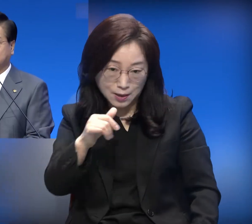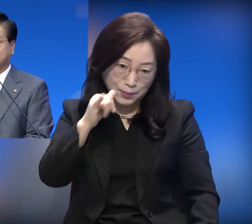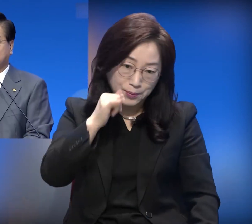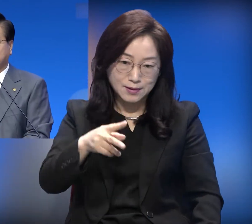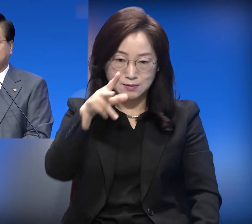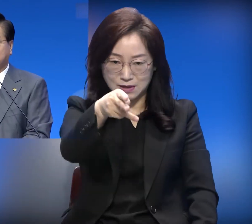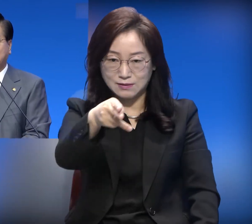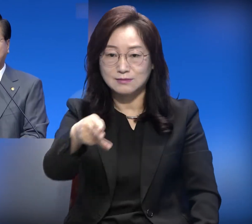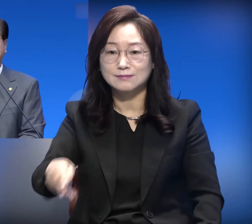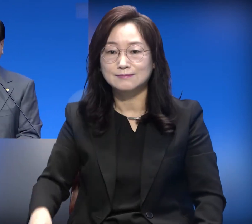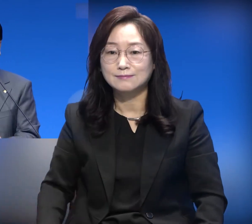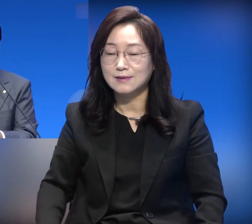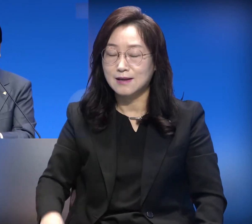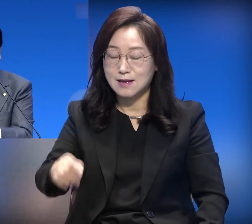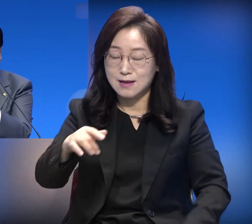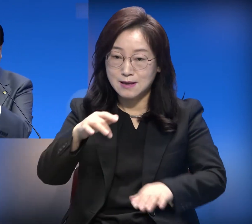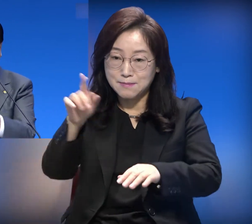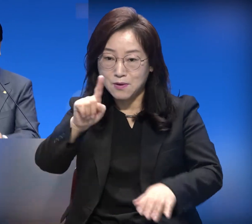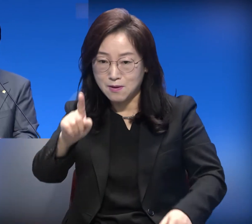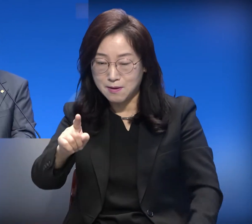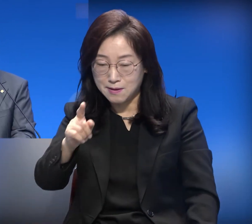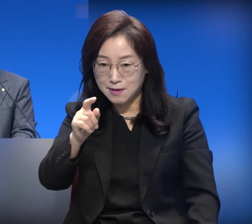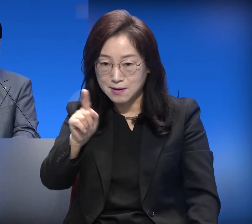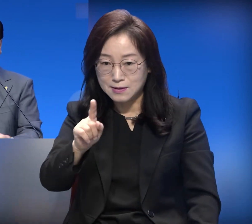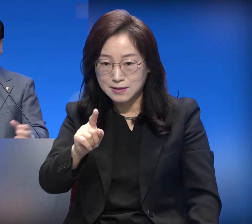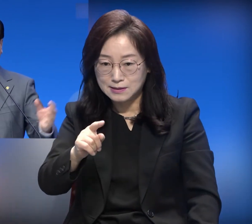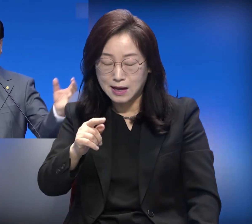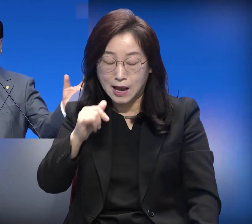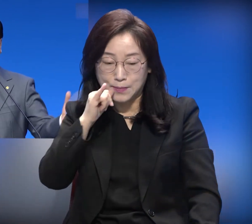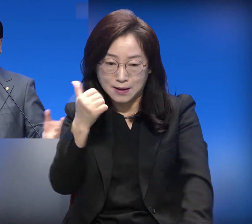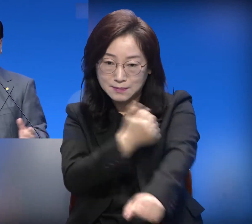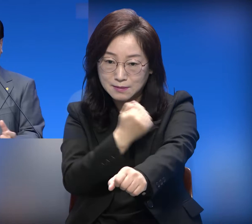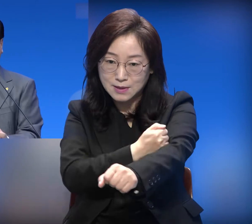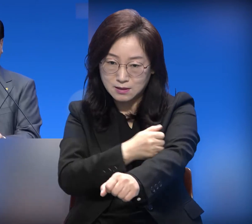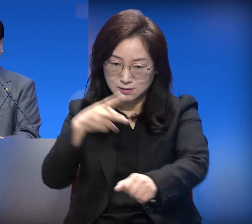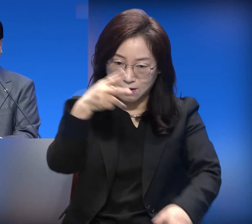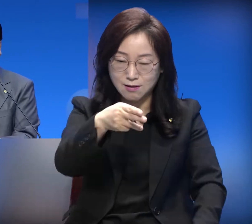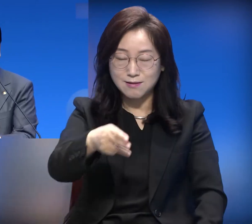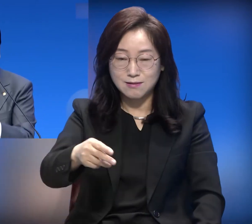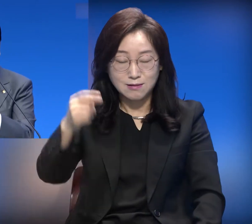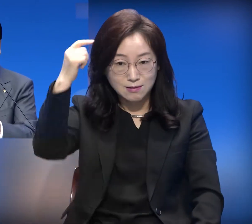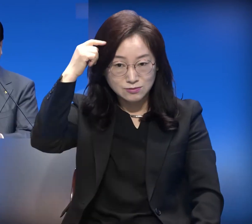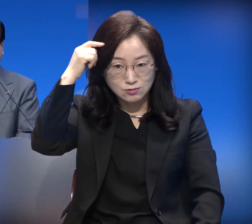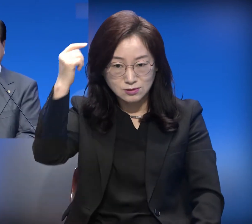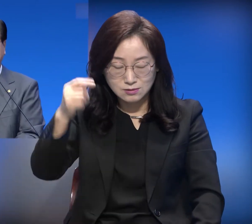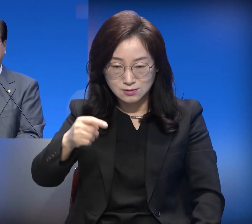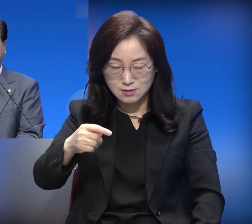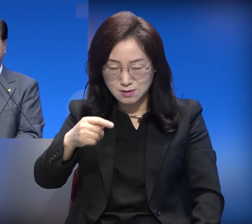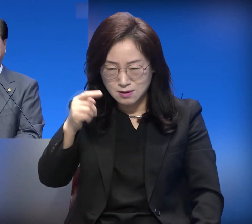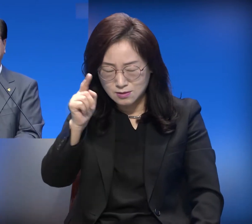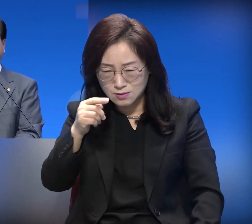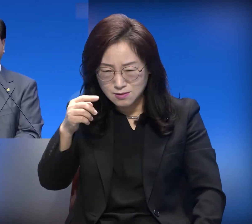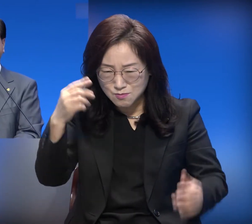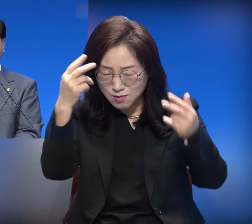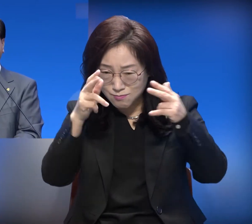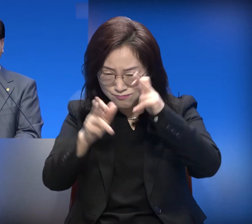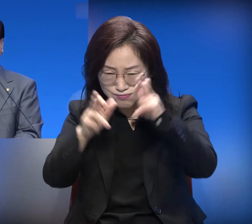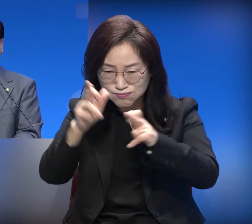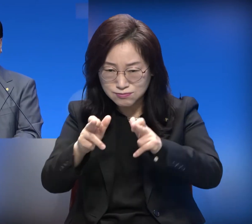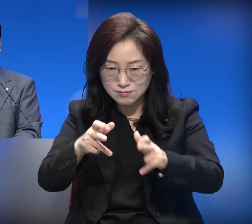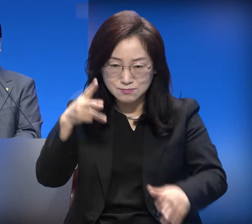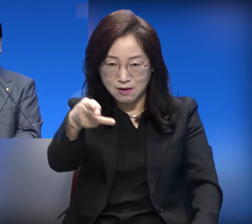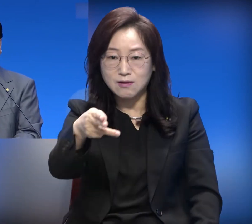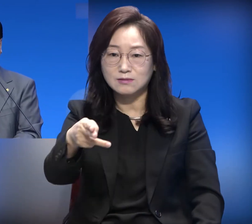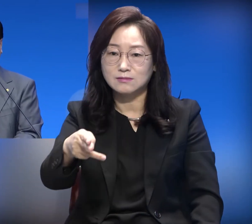일어나라. 마약에 빠진 자여 일어나라. 각종 정신질환에 빠진 자여 일어나라. 우리가 그들을 고쳐야